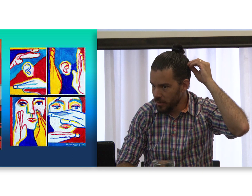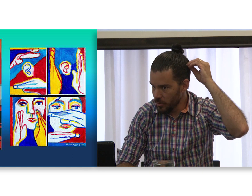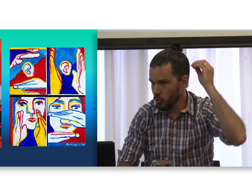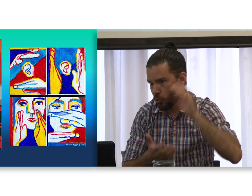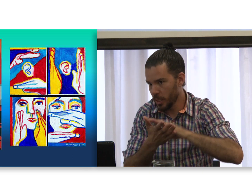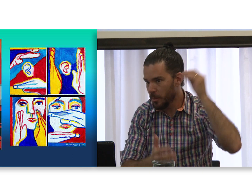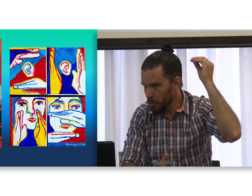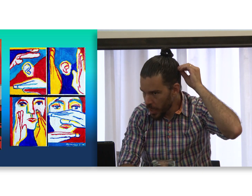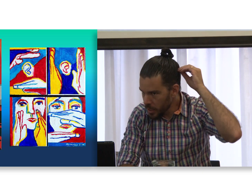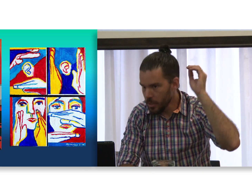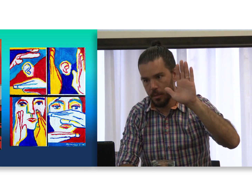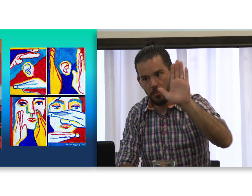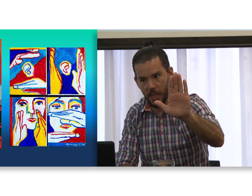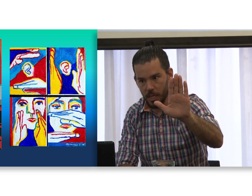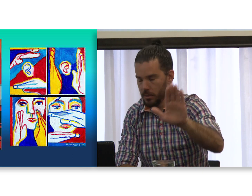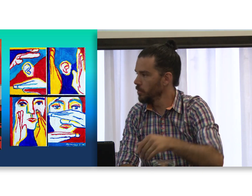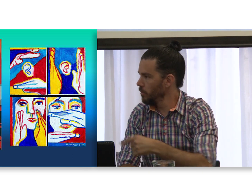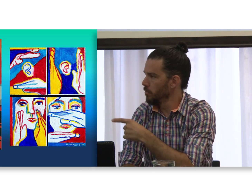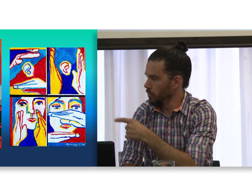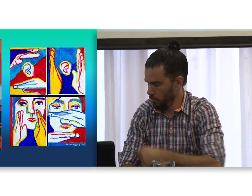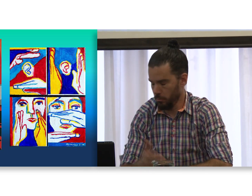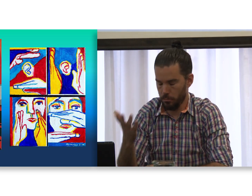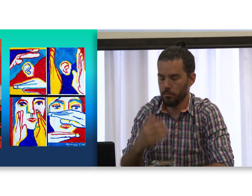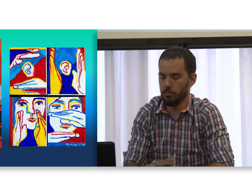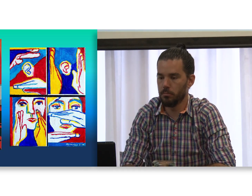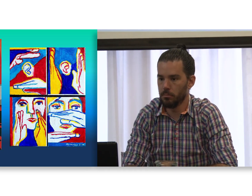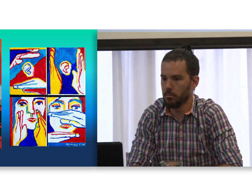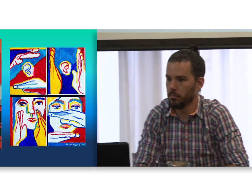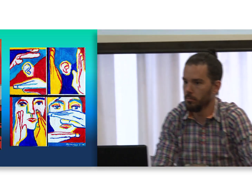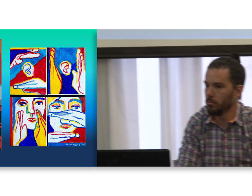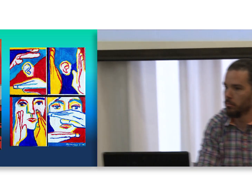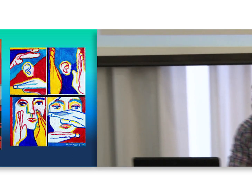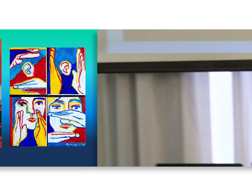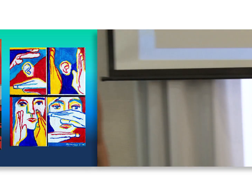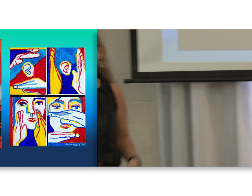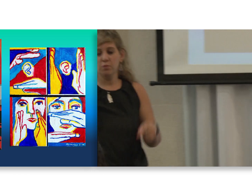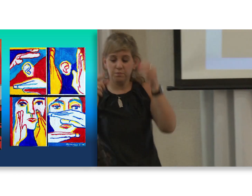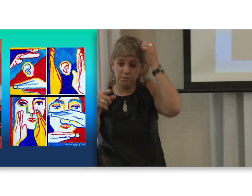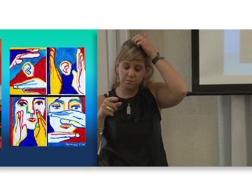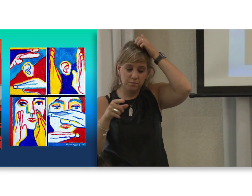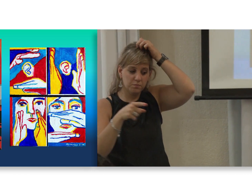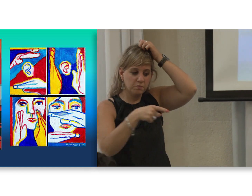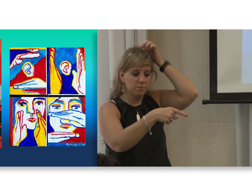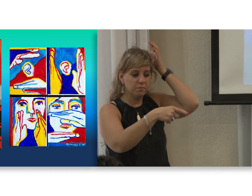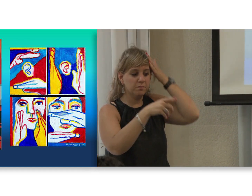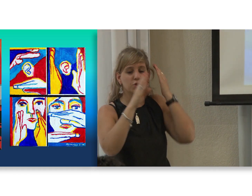lengua. Nosotros, la comunidad sorda, aquí en la Argentina, no, estamos hablando de cualquier comunidad, en